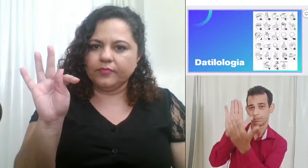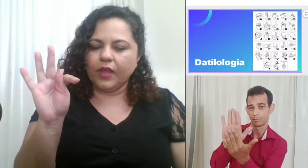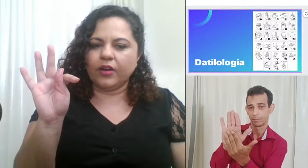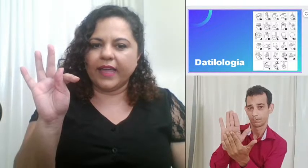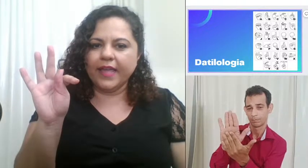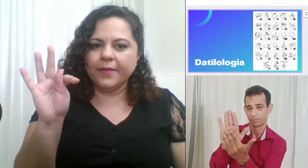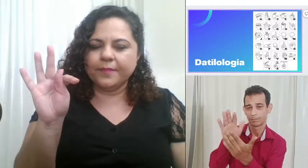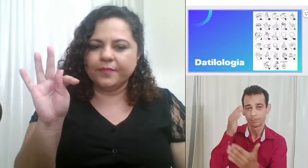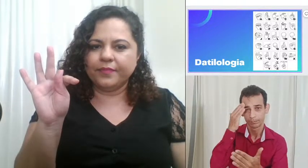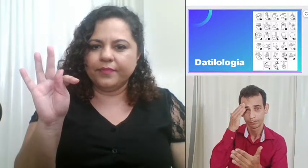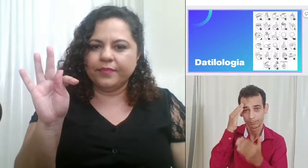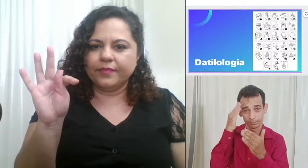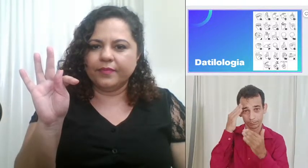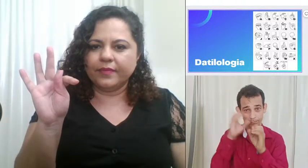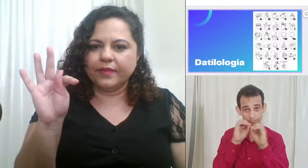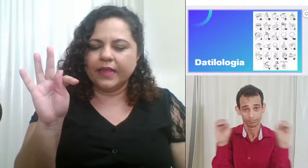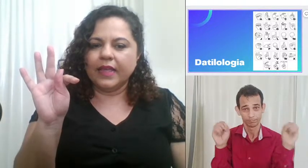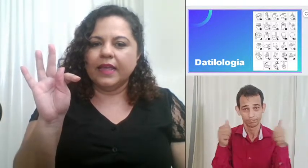ok